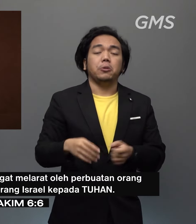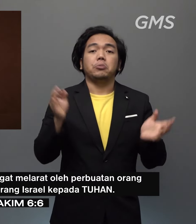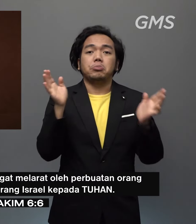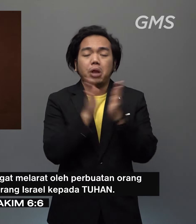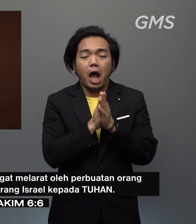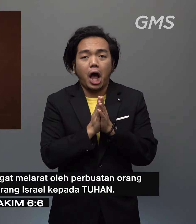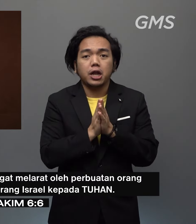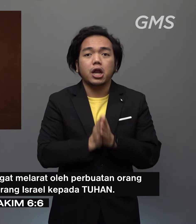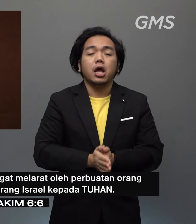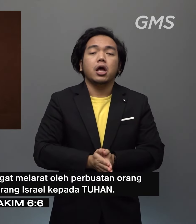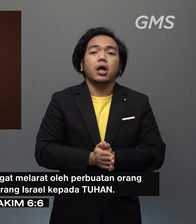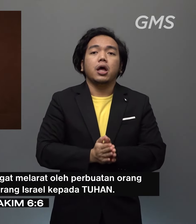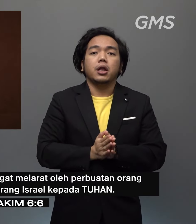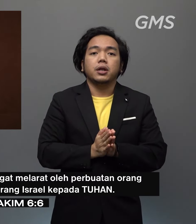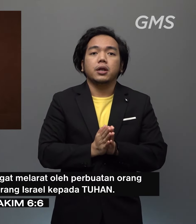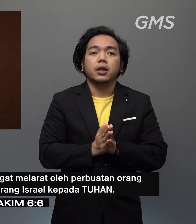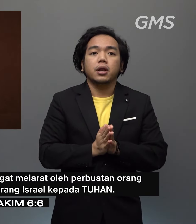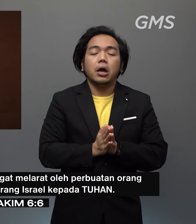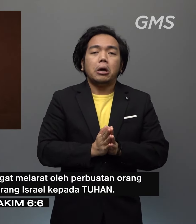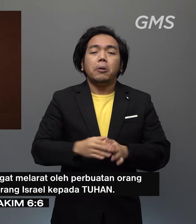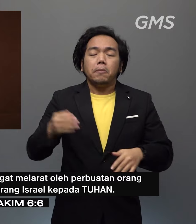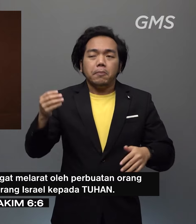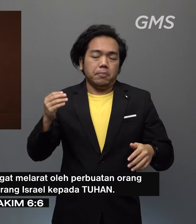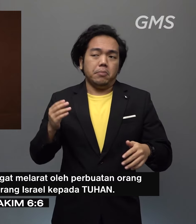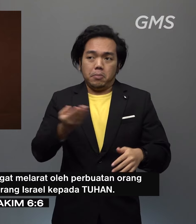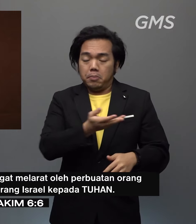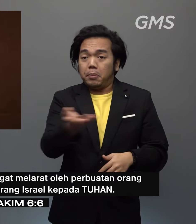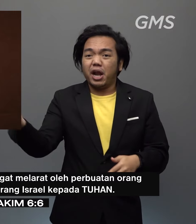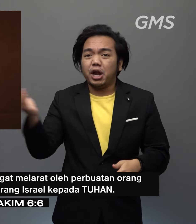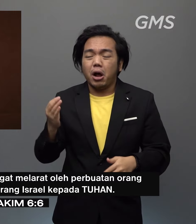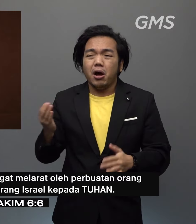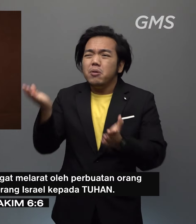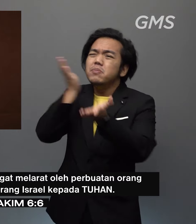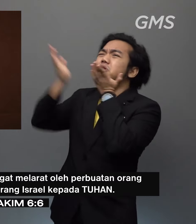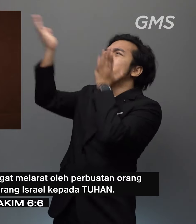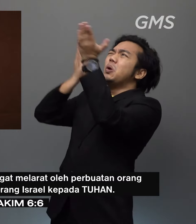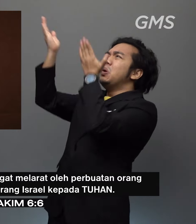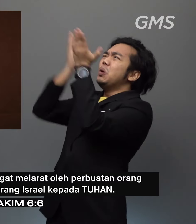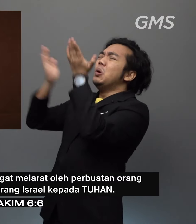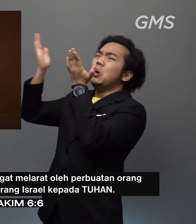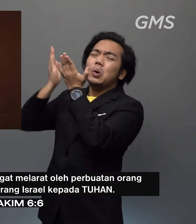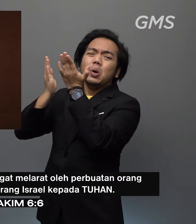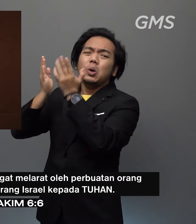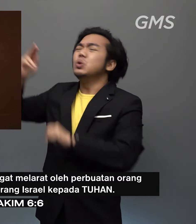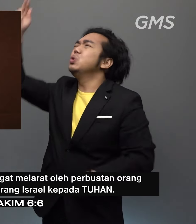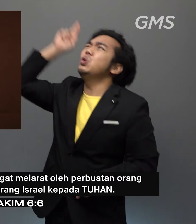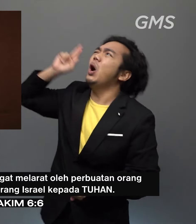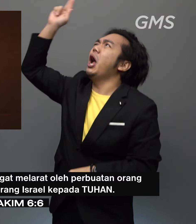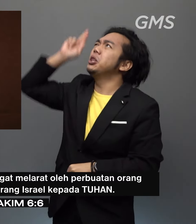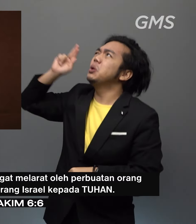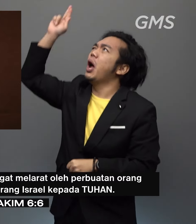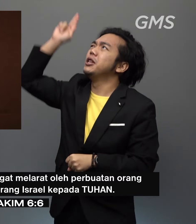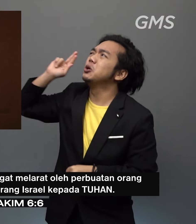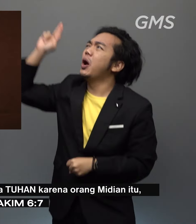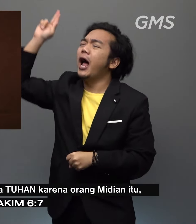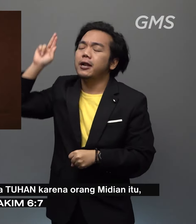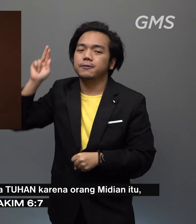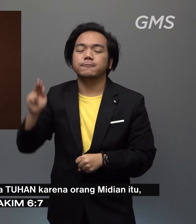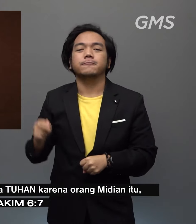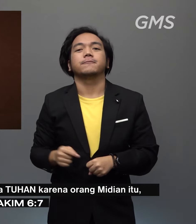itu. Lalu berserulah orang-orang Israel kepada Tuhan. Ini dia kuncinya. Lalu